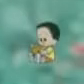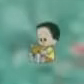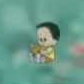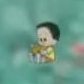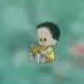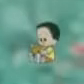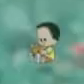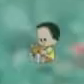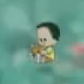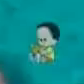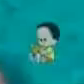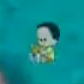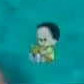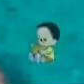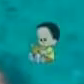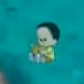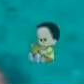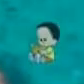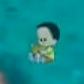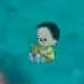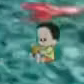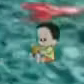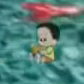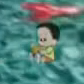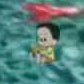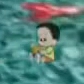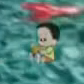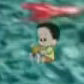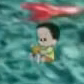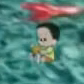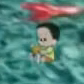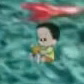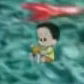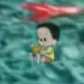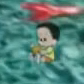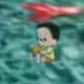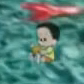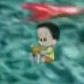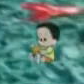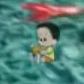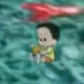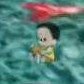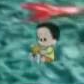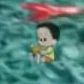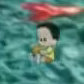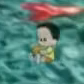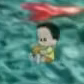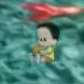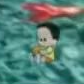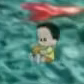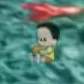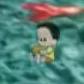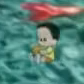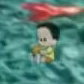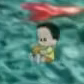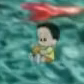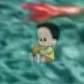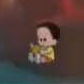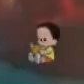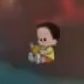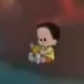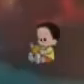amiga. Ian olha as meninas se afastarem, uma delas olha para trás sorrindo. Ian com um dinossauro na mão tenta se levantar e